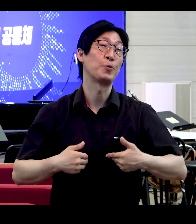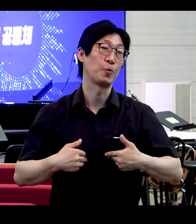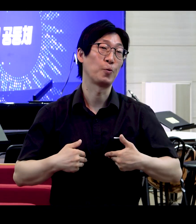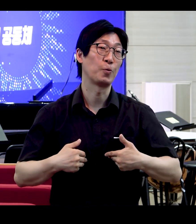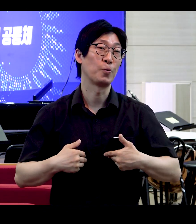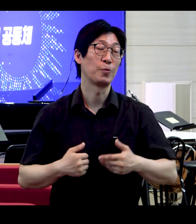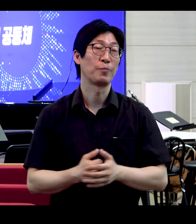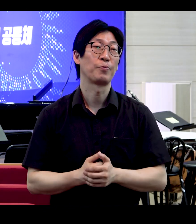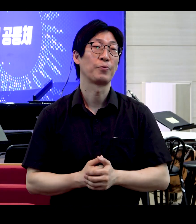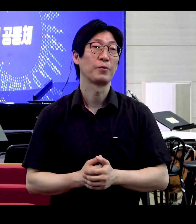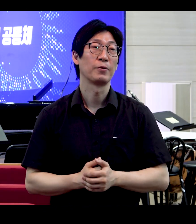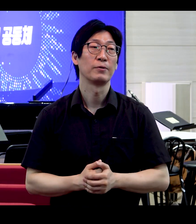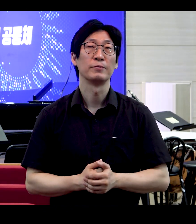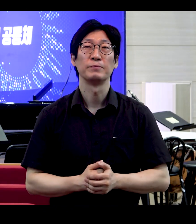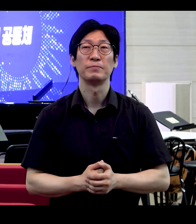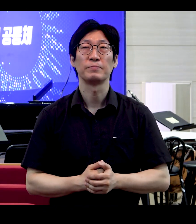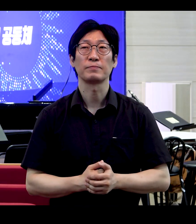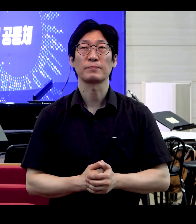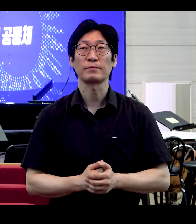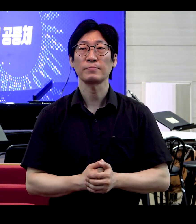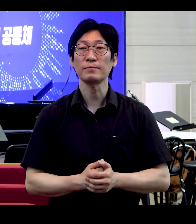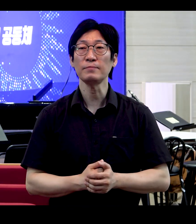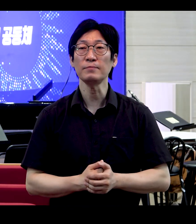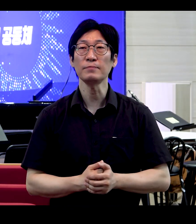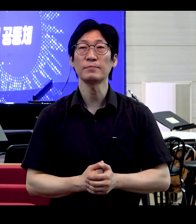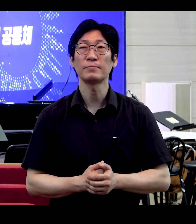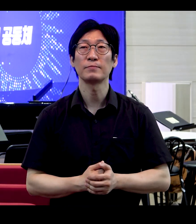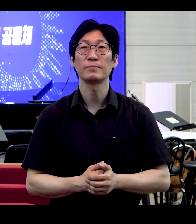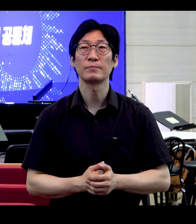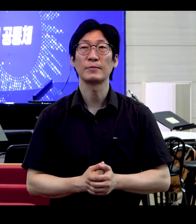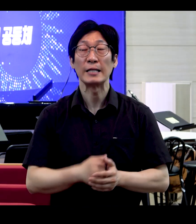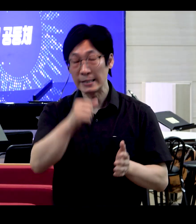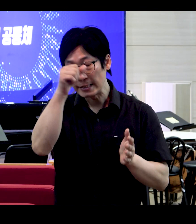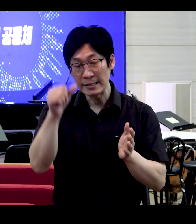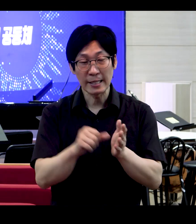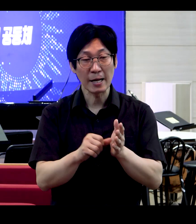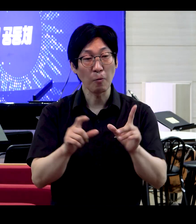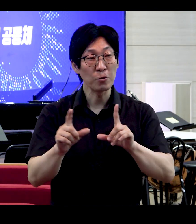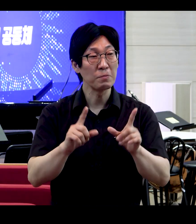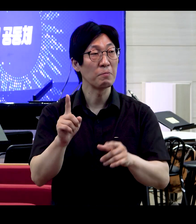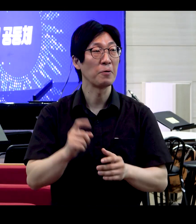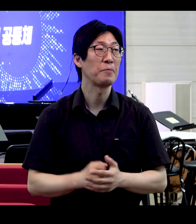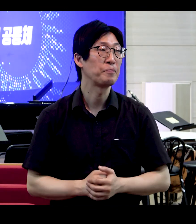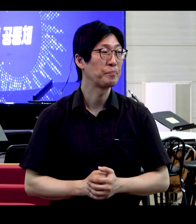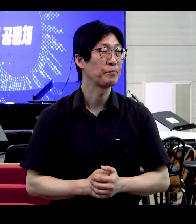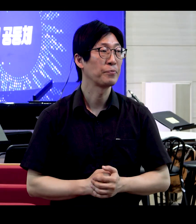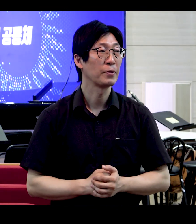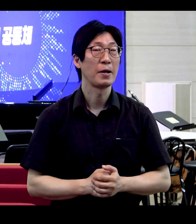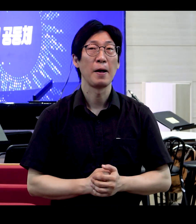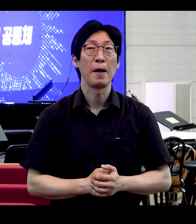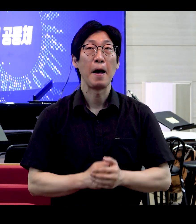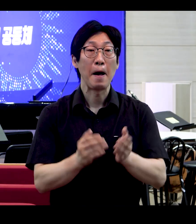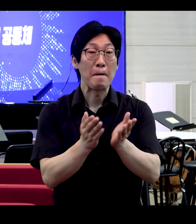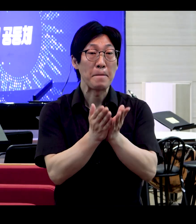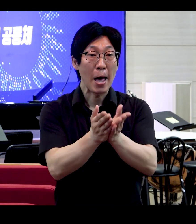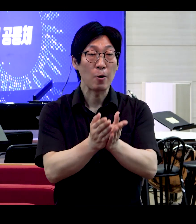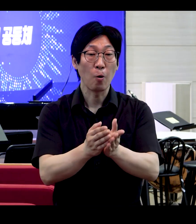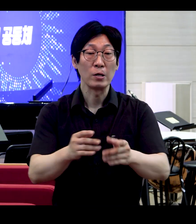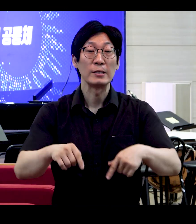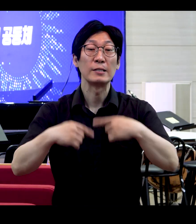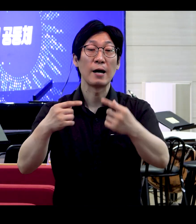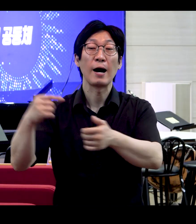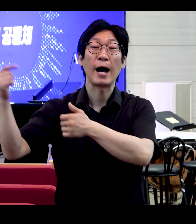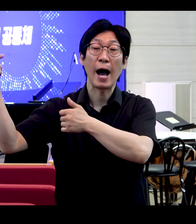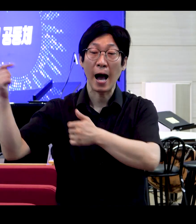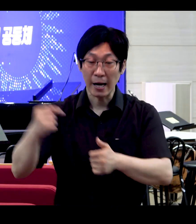인생입니다. 하나님 말씀에 순종하는 그런 인생. 이 인생은요, 무엇보다 방주로